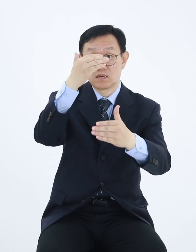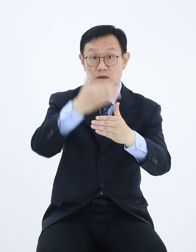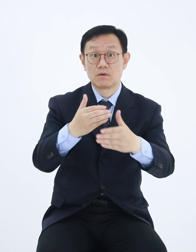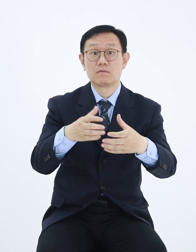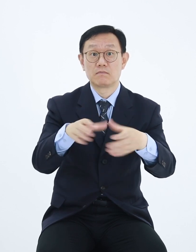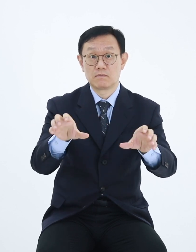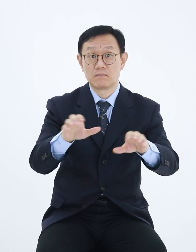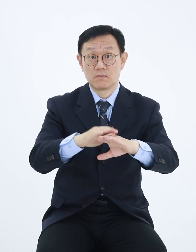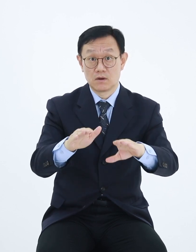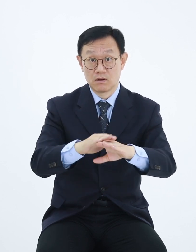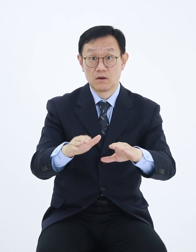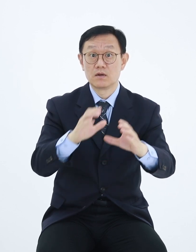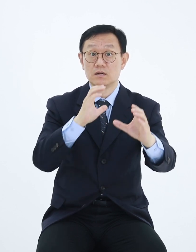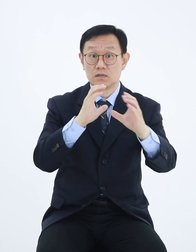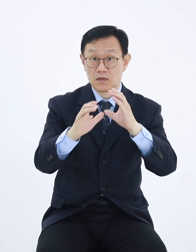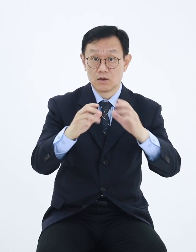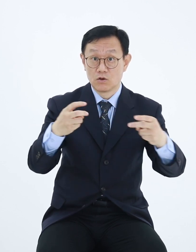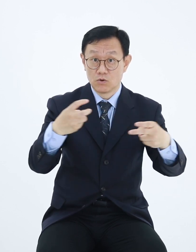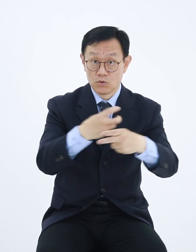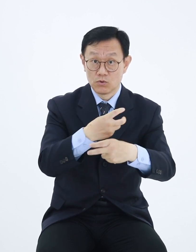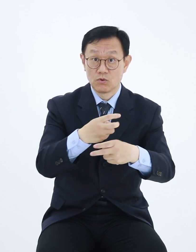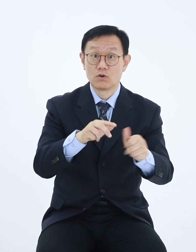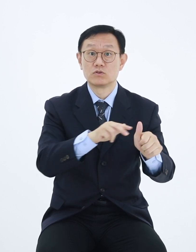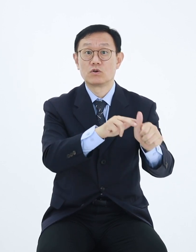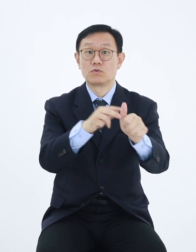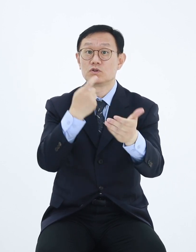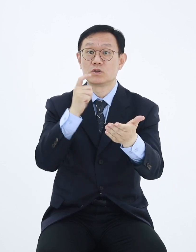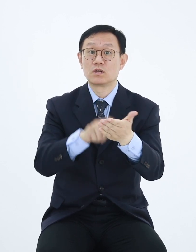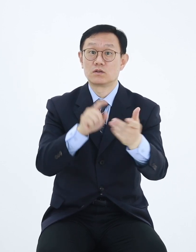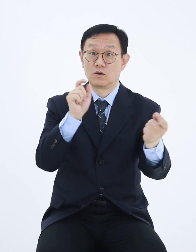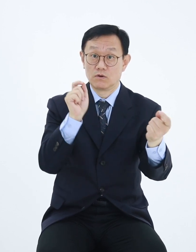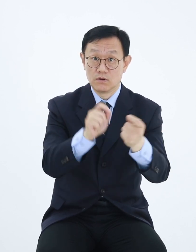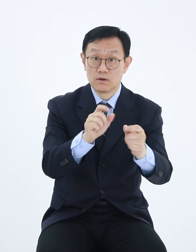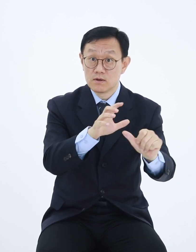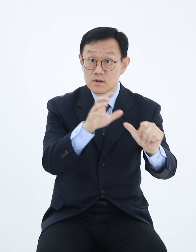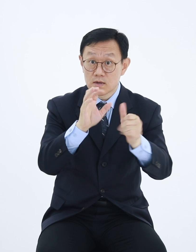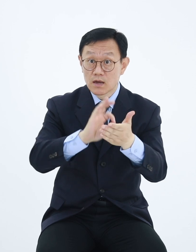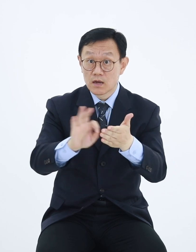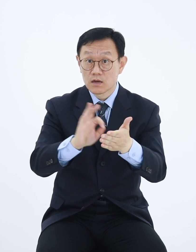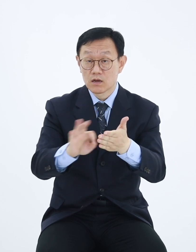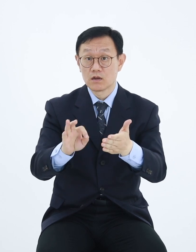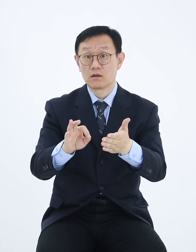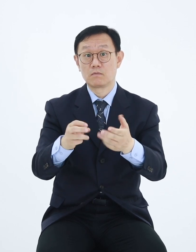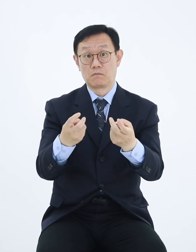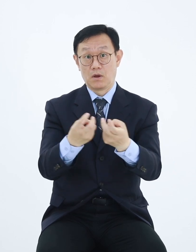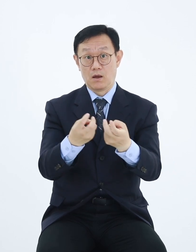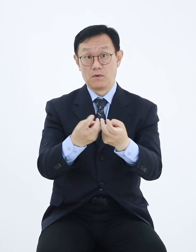의사소통과 대중교통 정보에 쉽게 적금 및 사용할 수 있는 수단이나 상황을 말한다